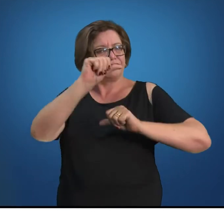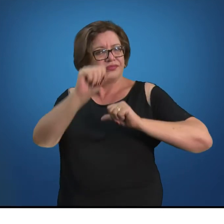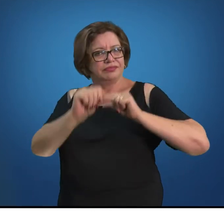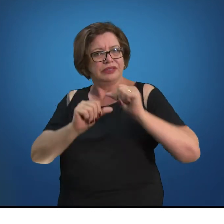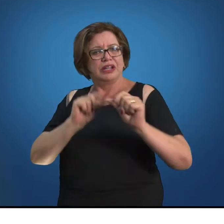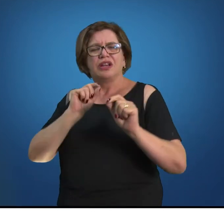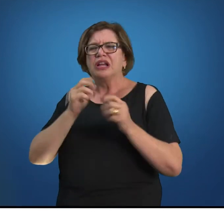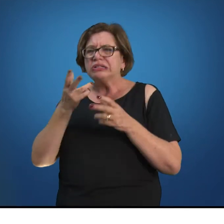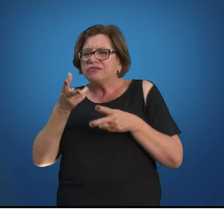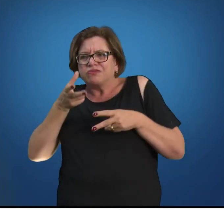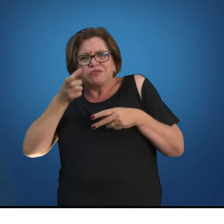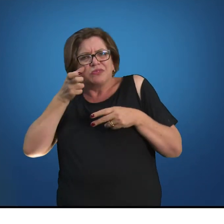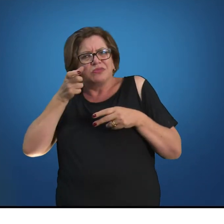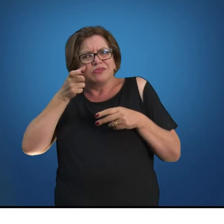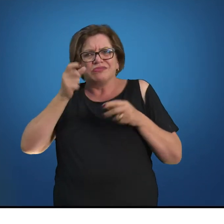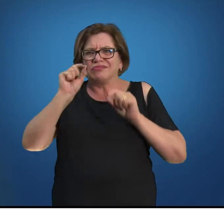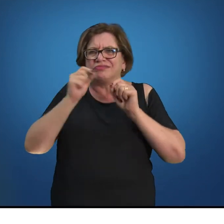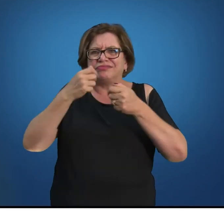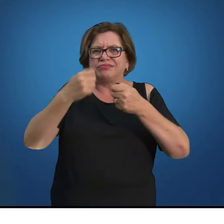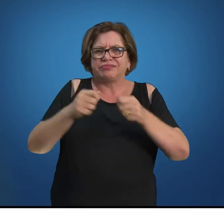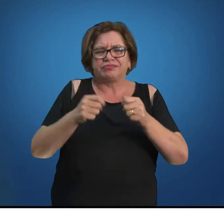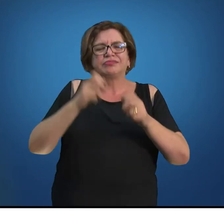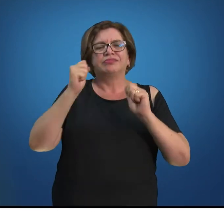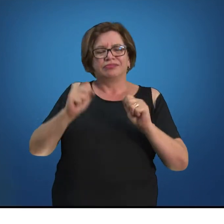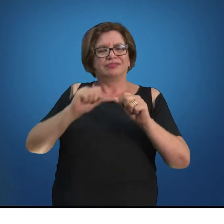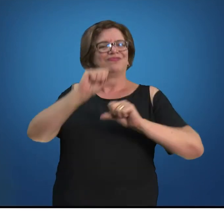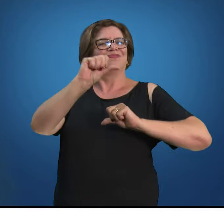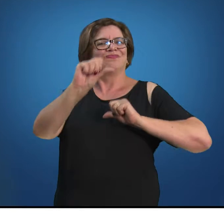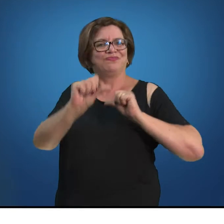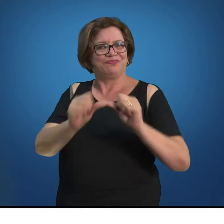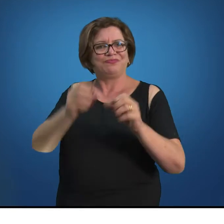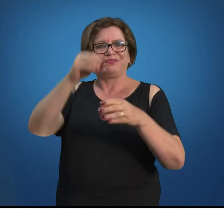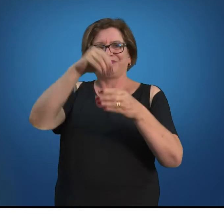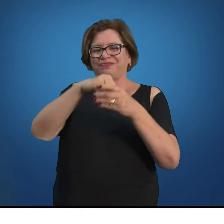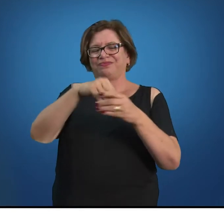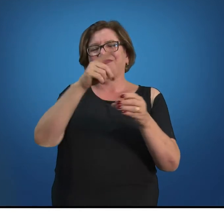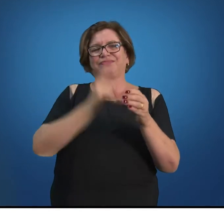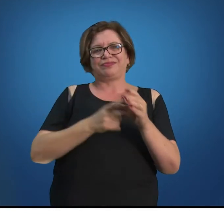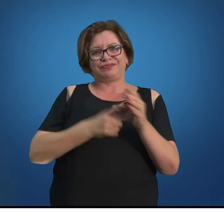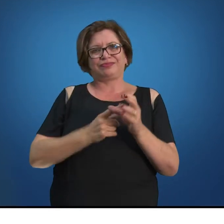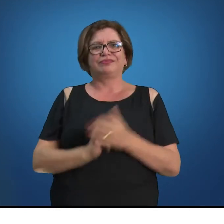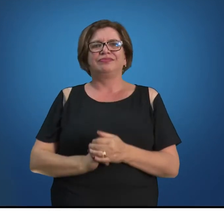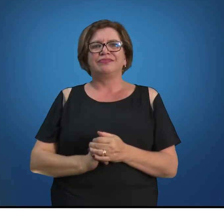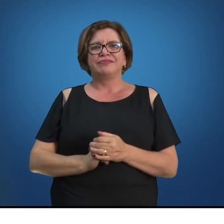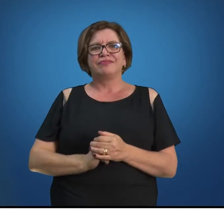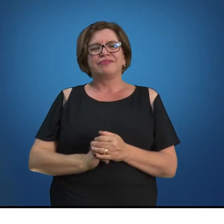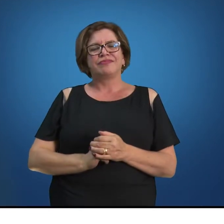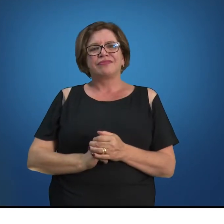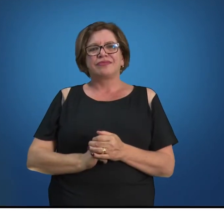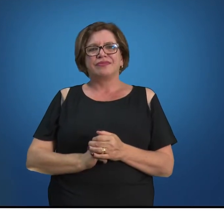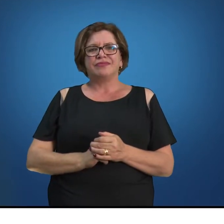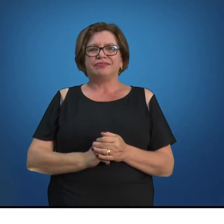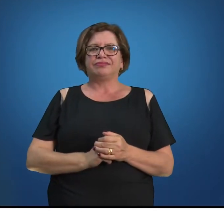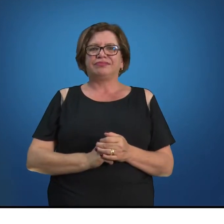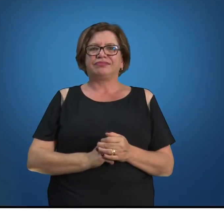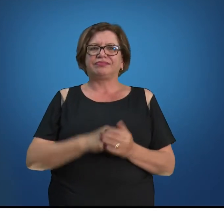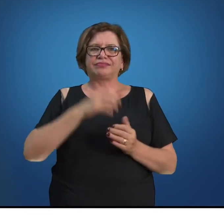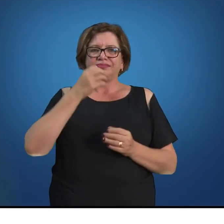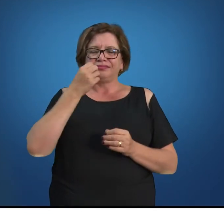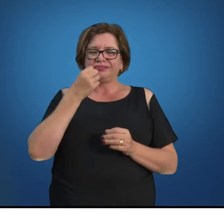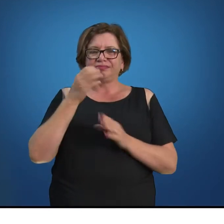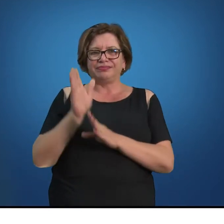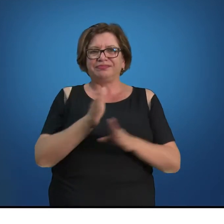ou aquelas demandas emergentes dentro do próprio município. Bom, a